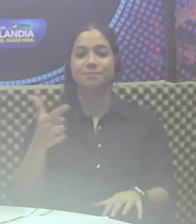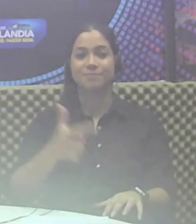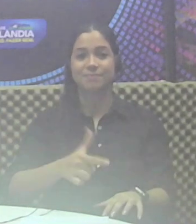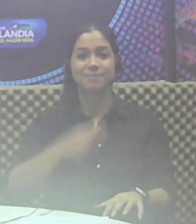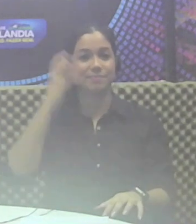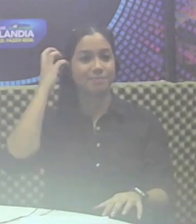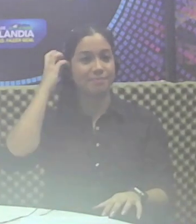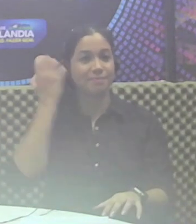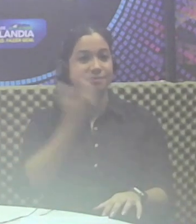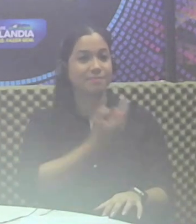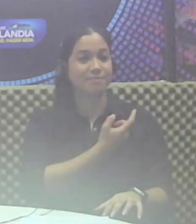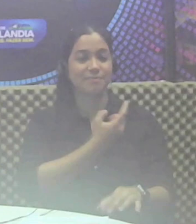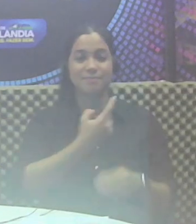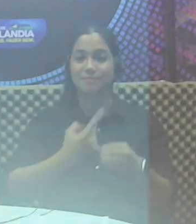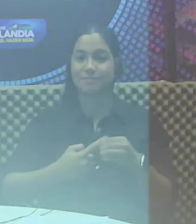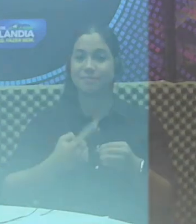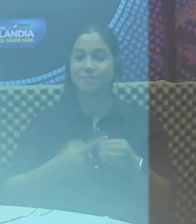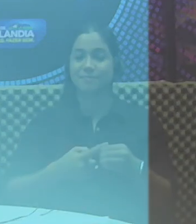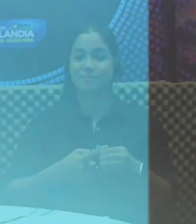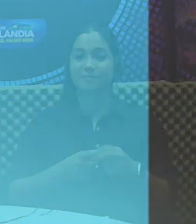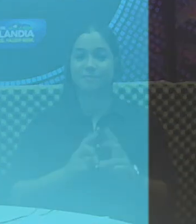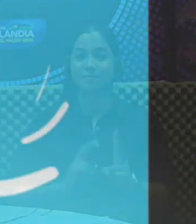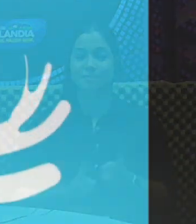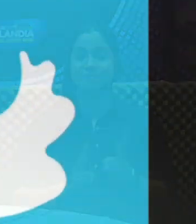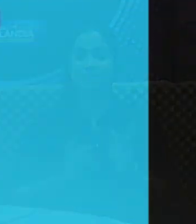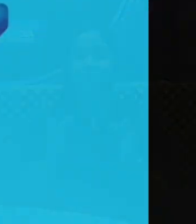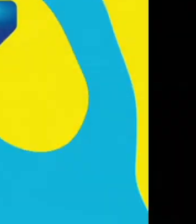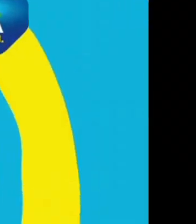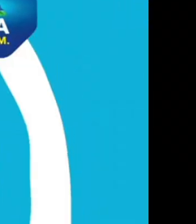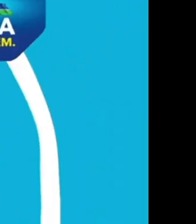mais uma edição do programa da Rádio Nossa Cidade.